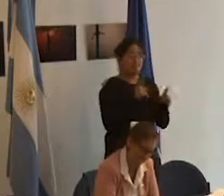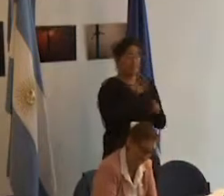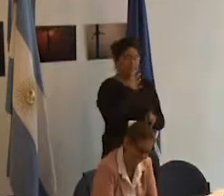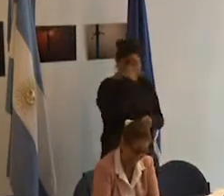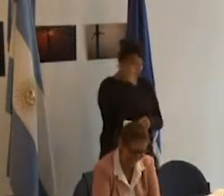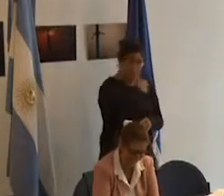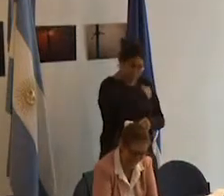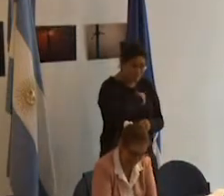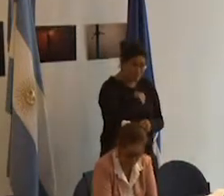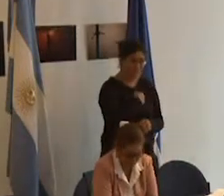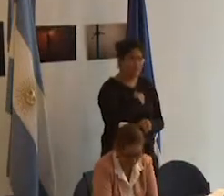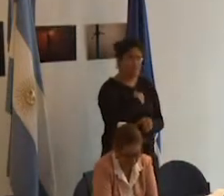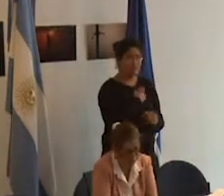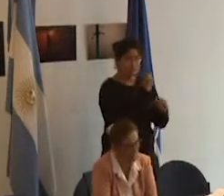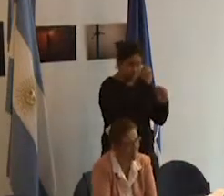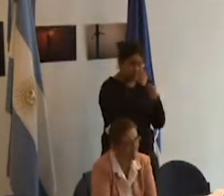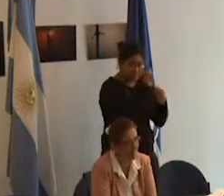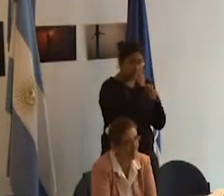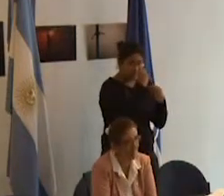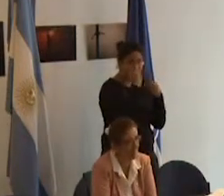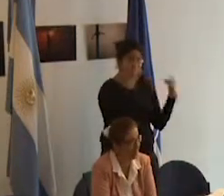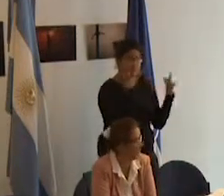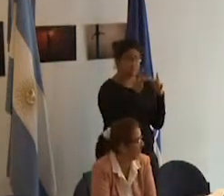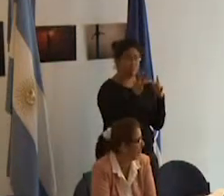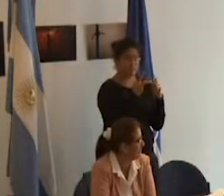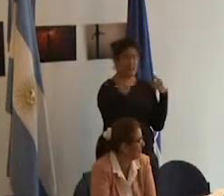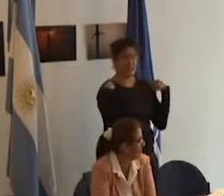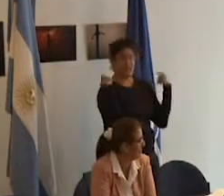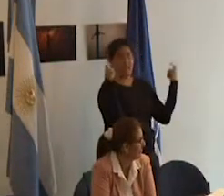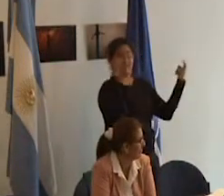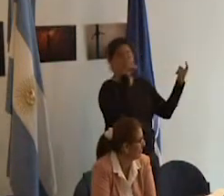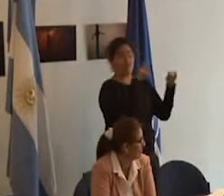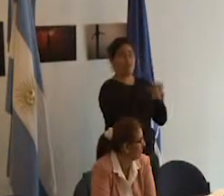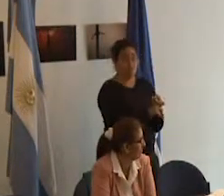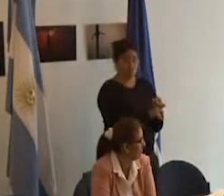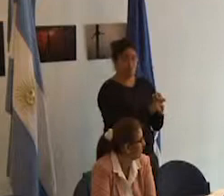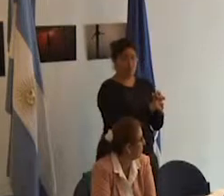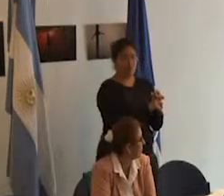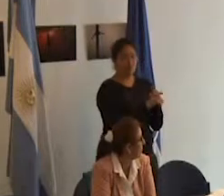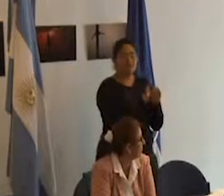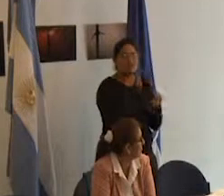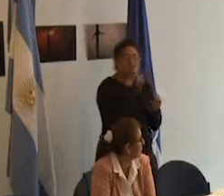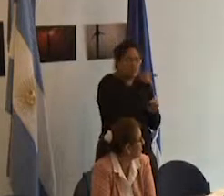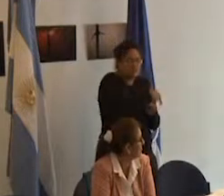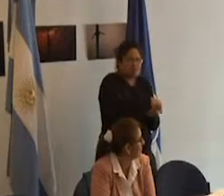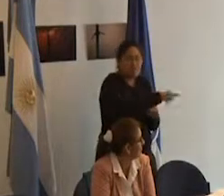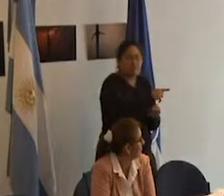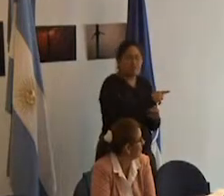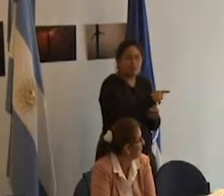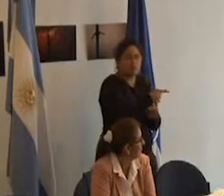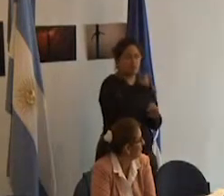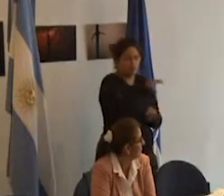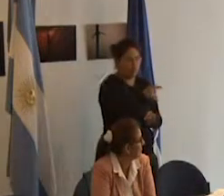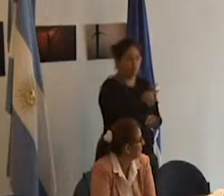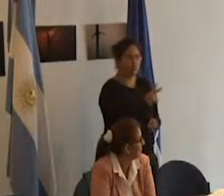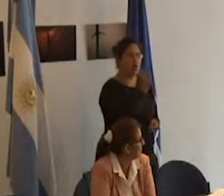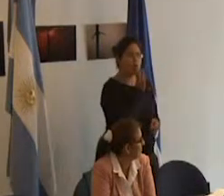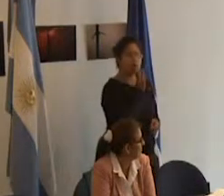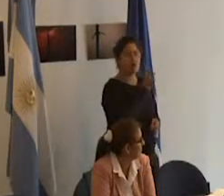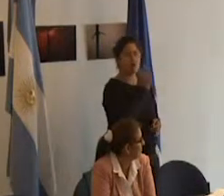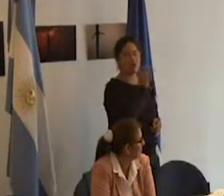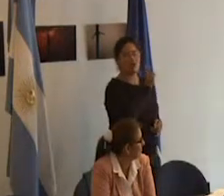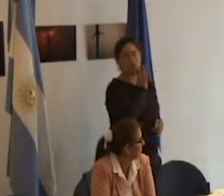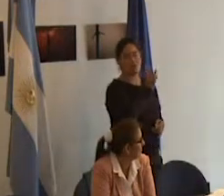yo había sido formado para ser un maestro que enseñara español a unos estudiantes que lo